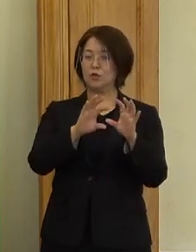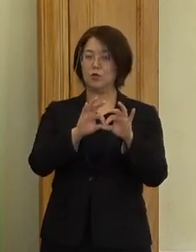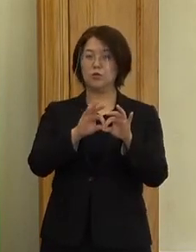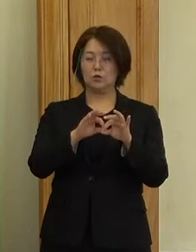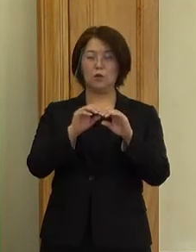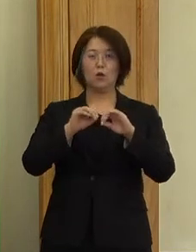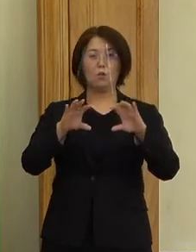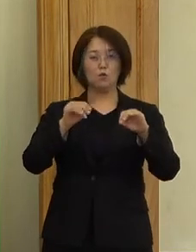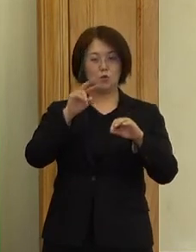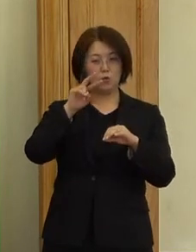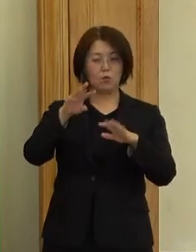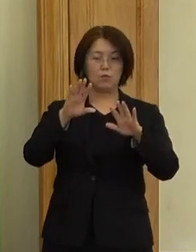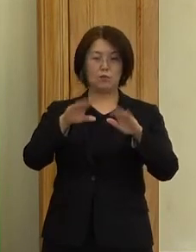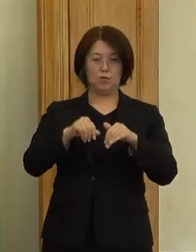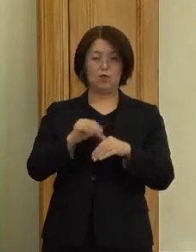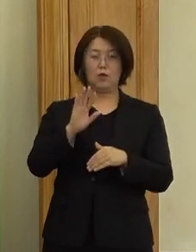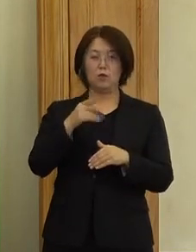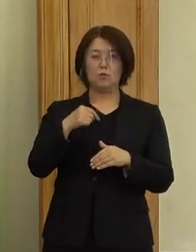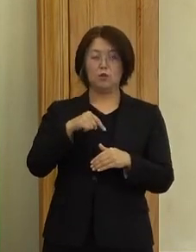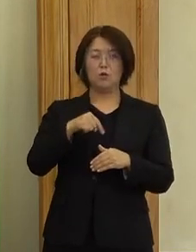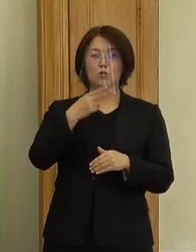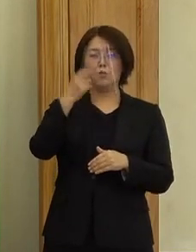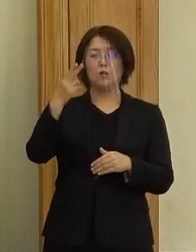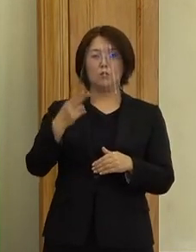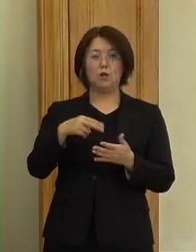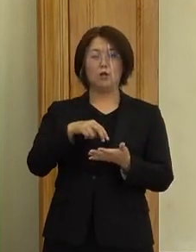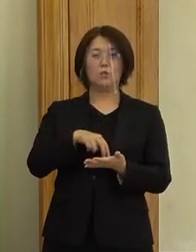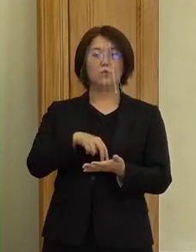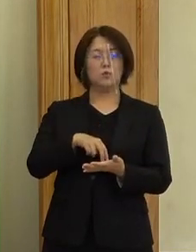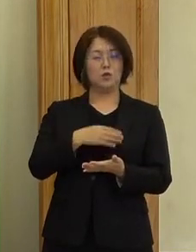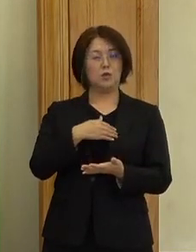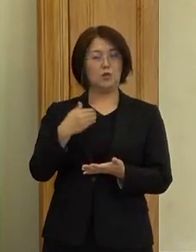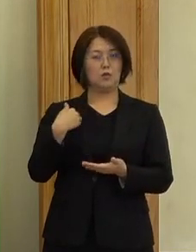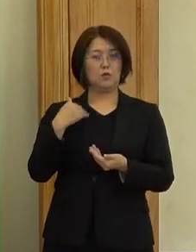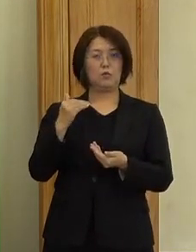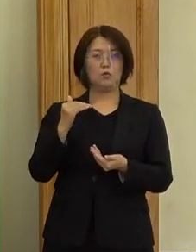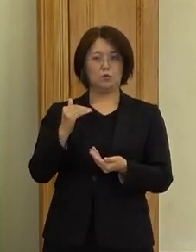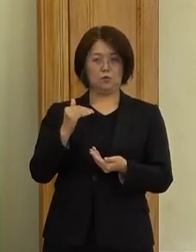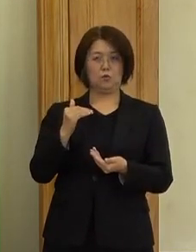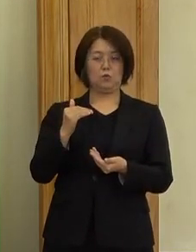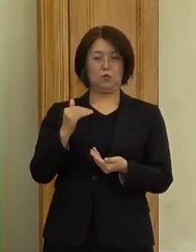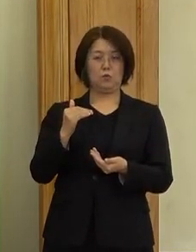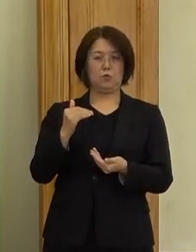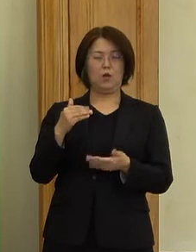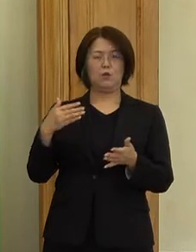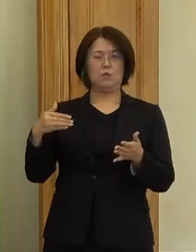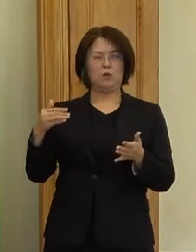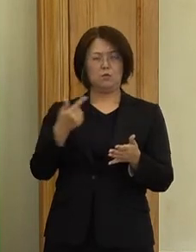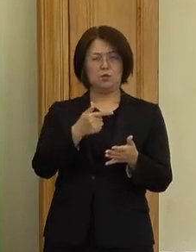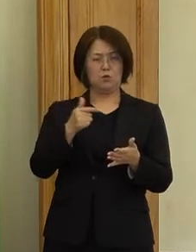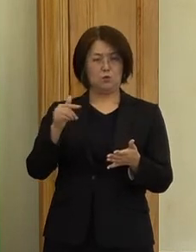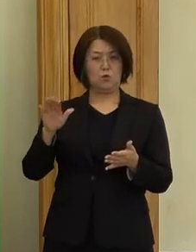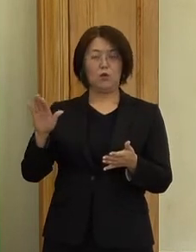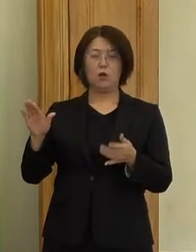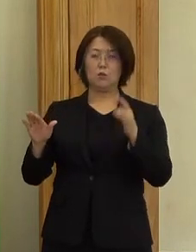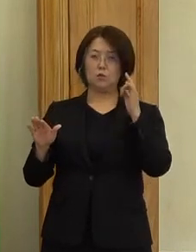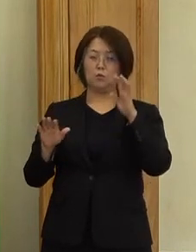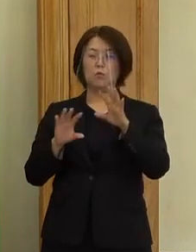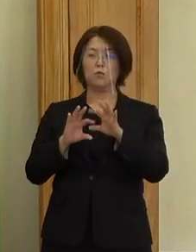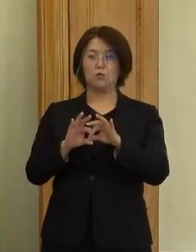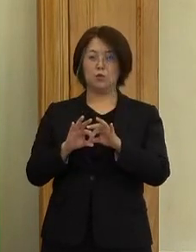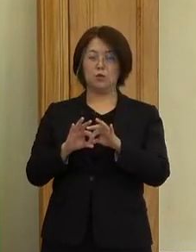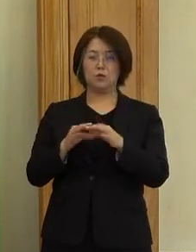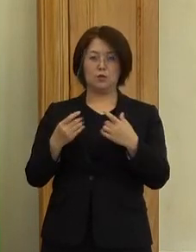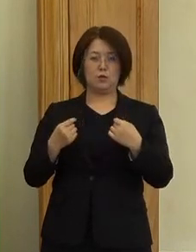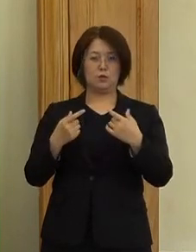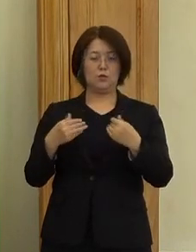見ましたが、今のところ本県としては本県としてできることをまだまだいろいろあると思いますので、しっかりと